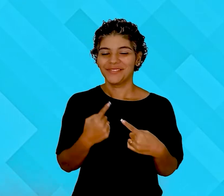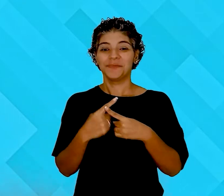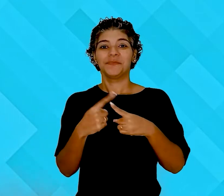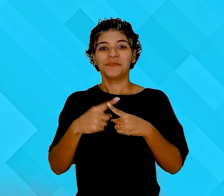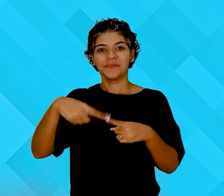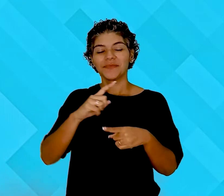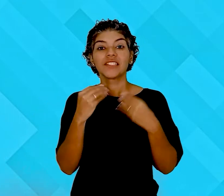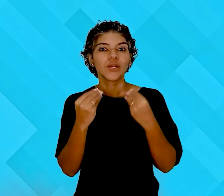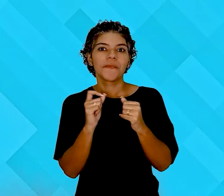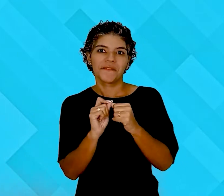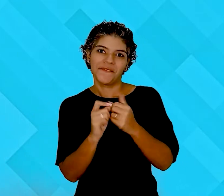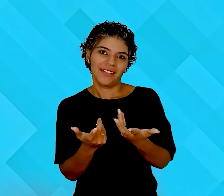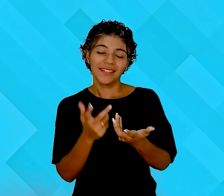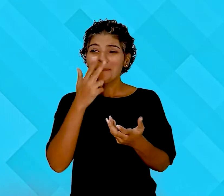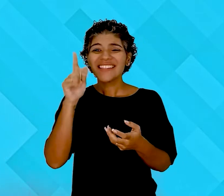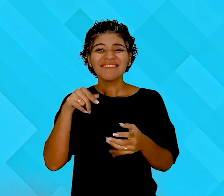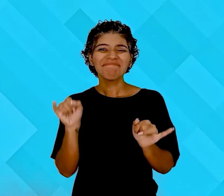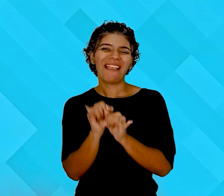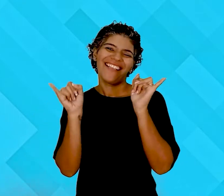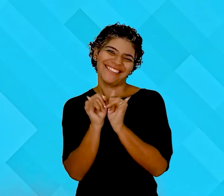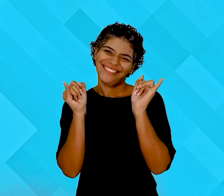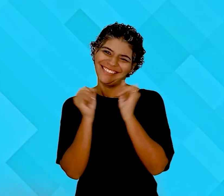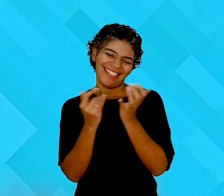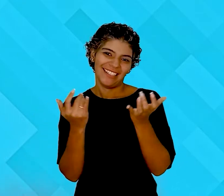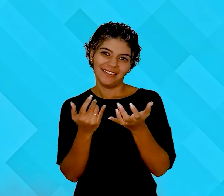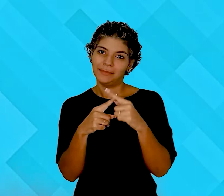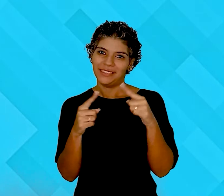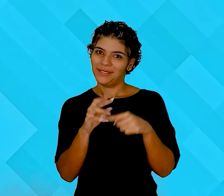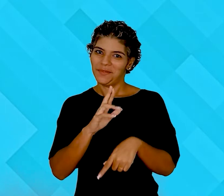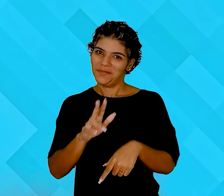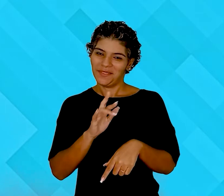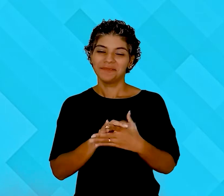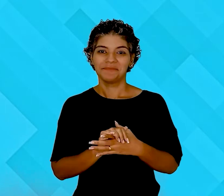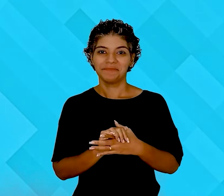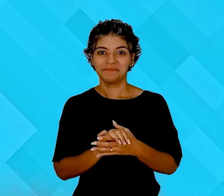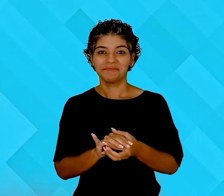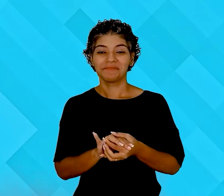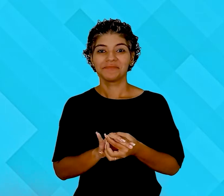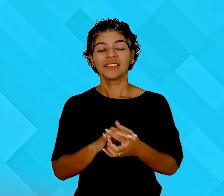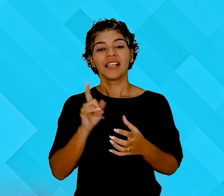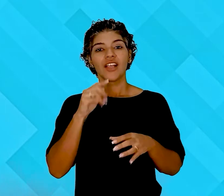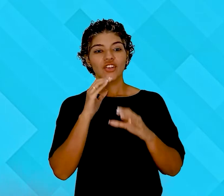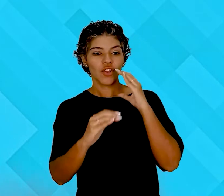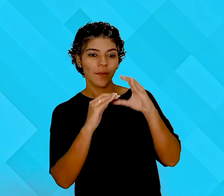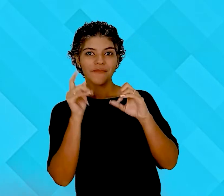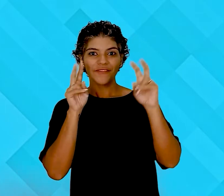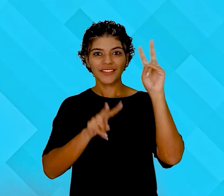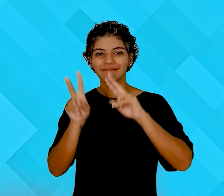para quem está do outro lado da tela perceber que tudo isso é coeso, tudo isso faz parte de uma única narrativa. E eu estava